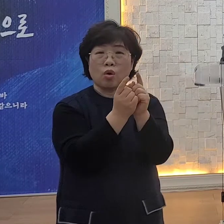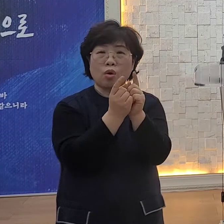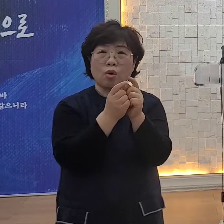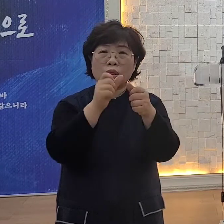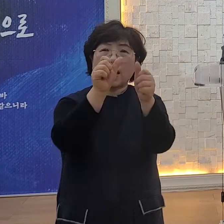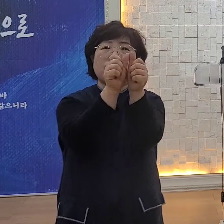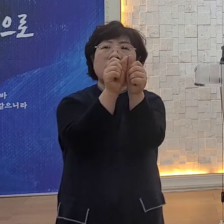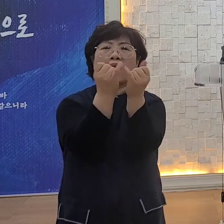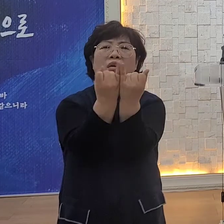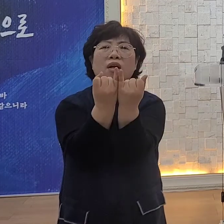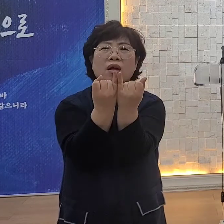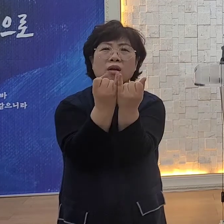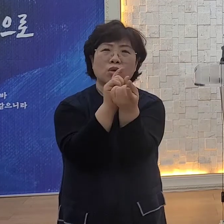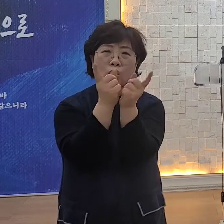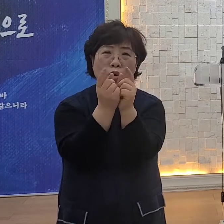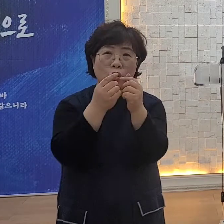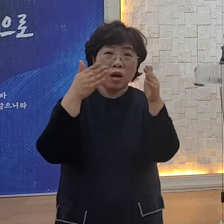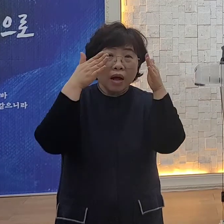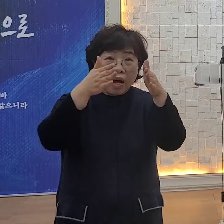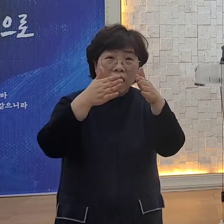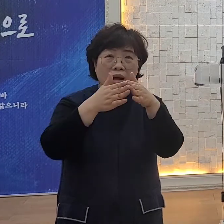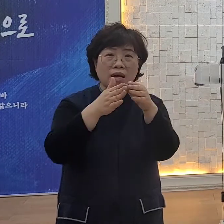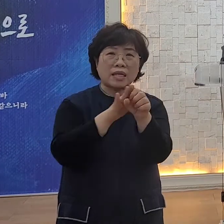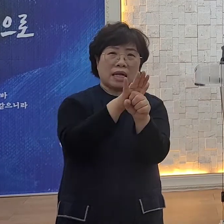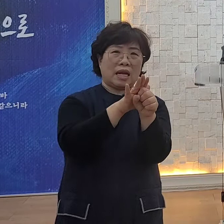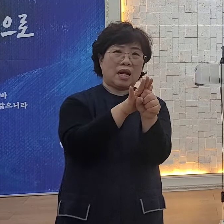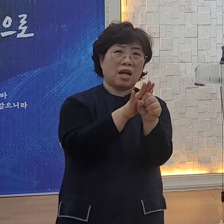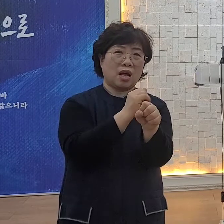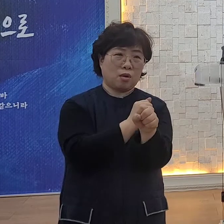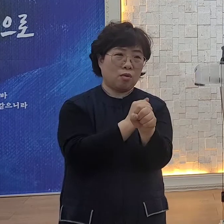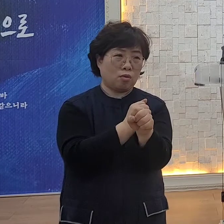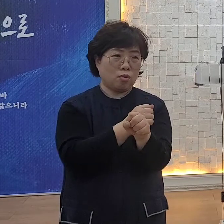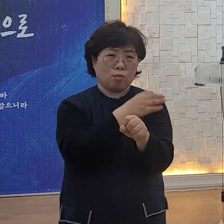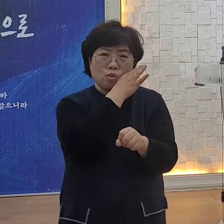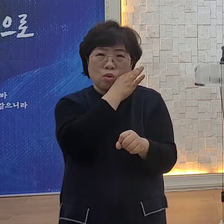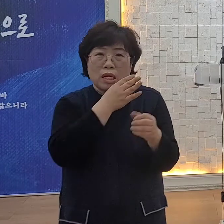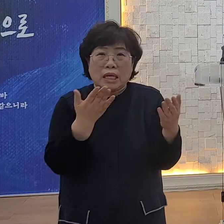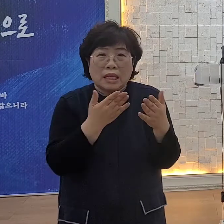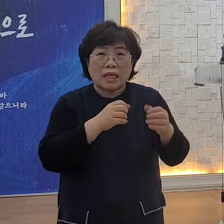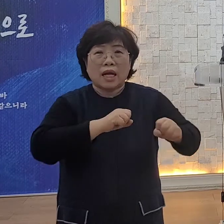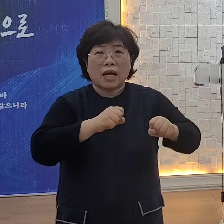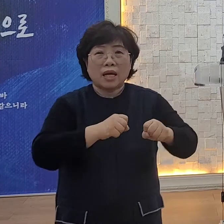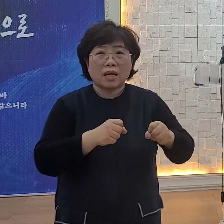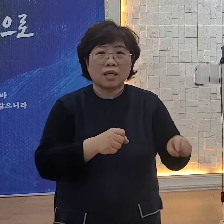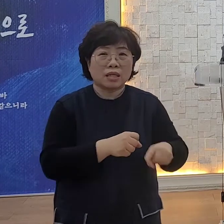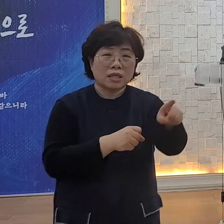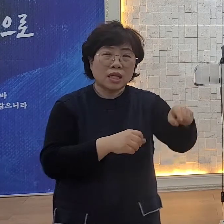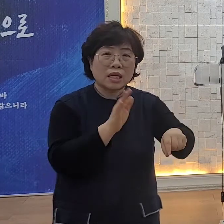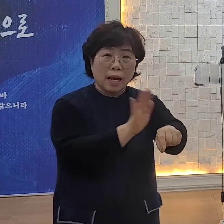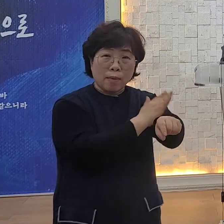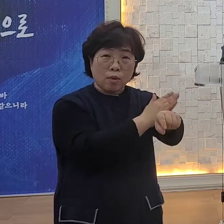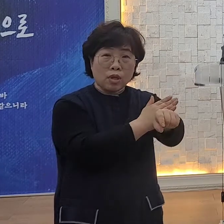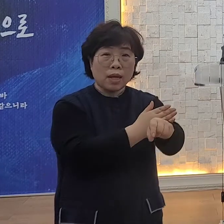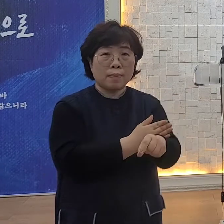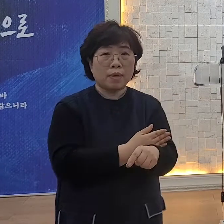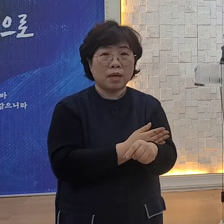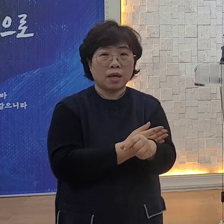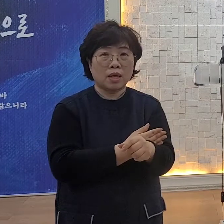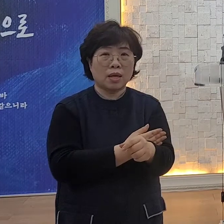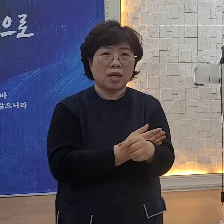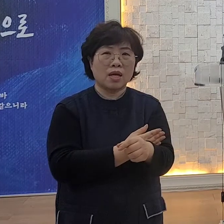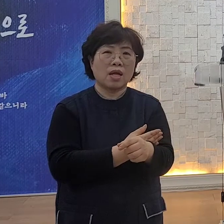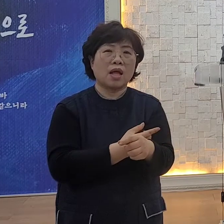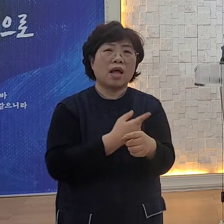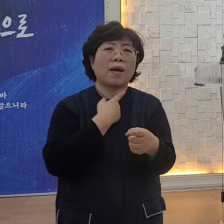향하여 음욕이 불릴 듯하며 남자가 남자와 더불어 부끄러운 일을 행하여 그들의 그릇 때문에